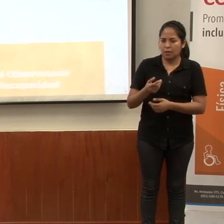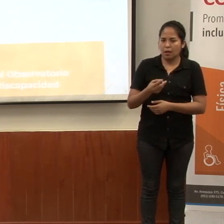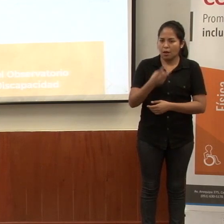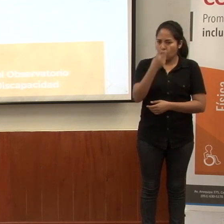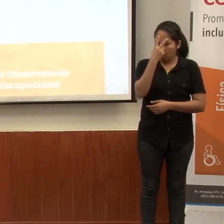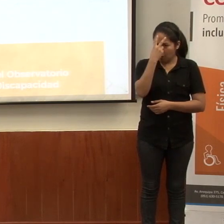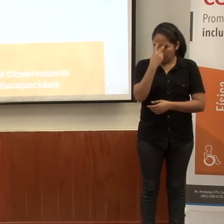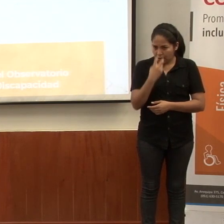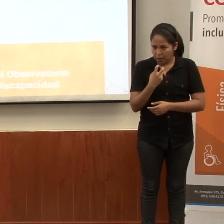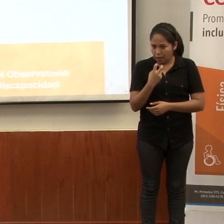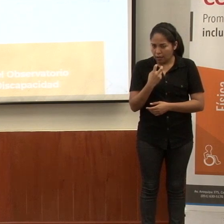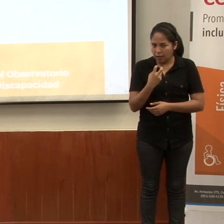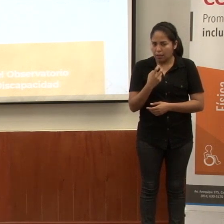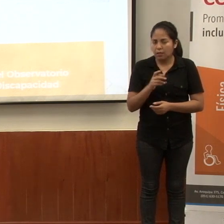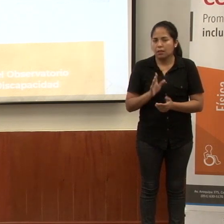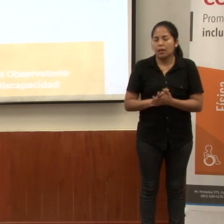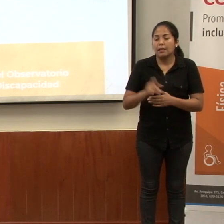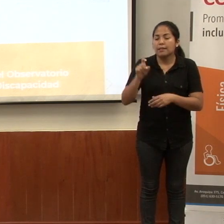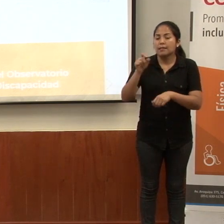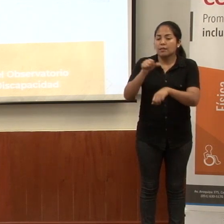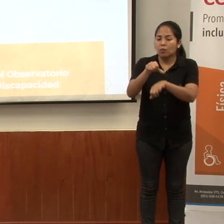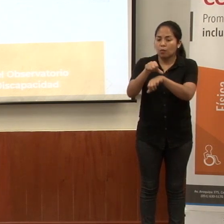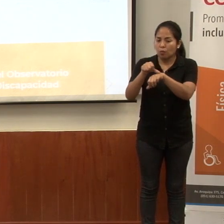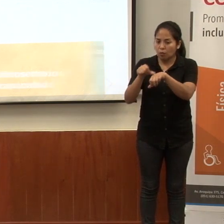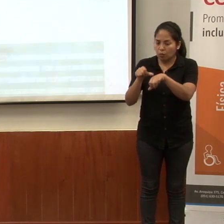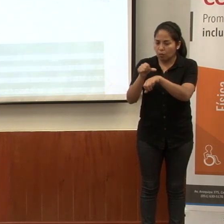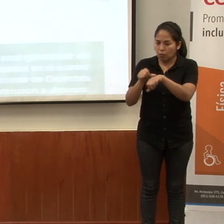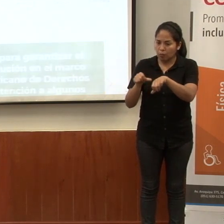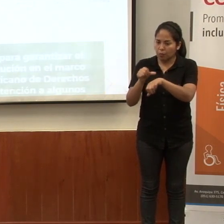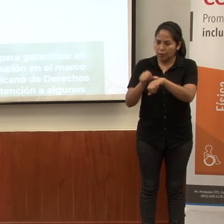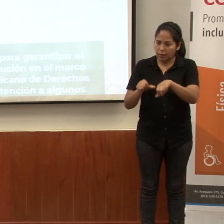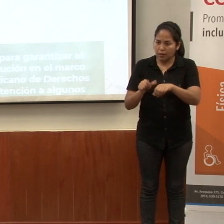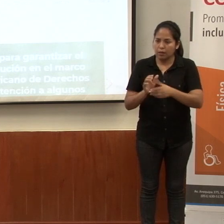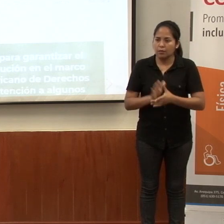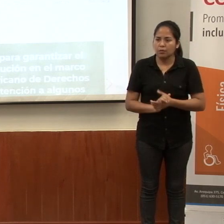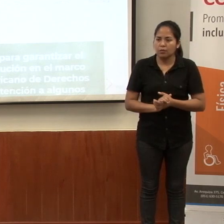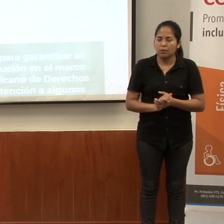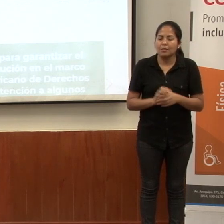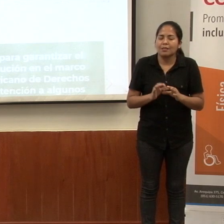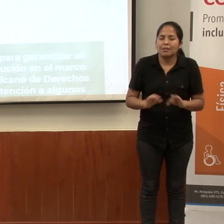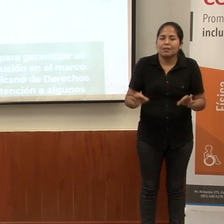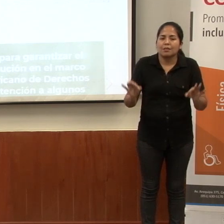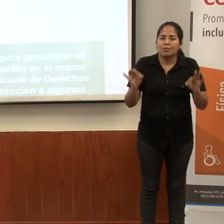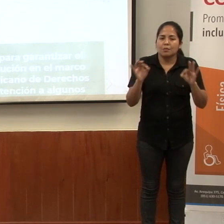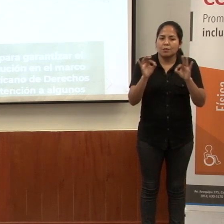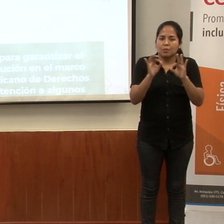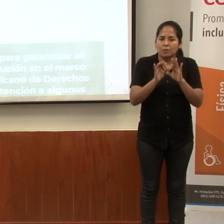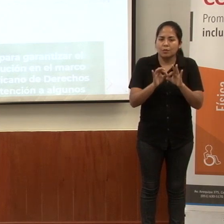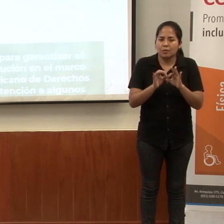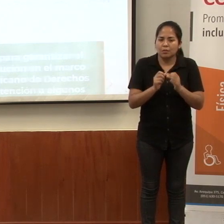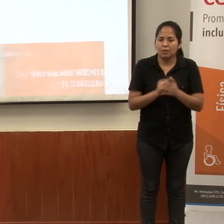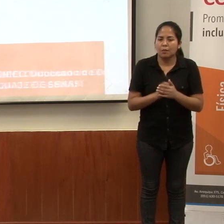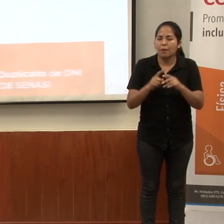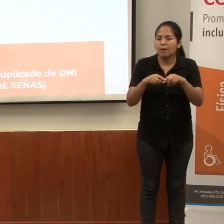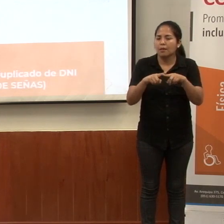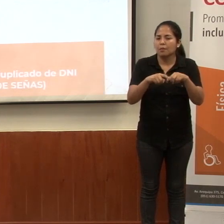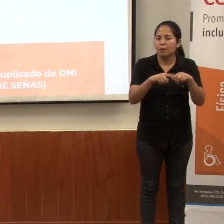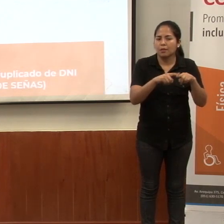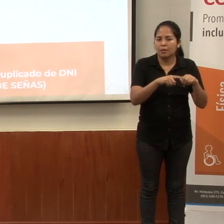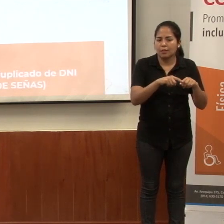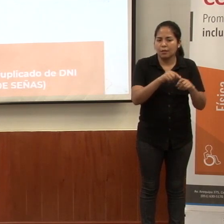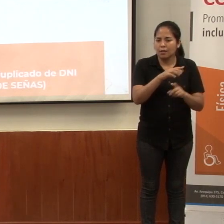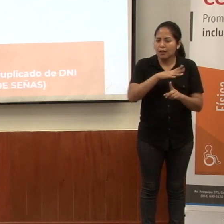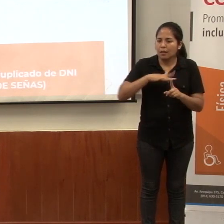que ser operado, intervenido para ver si la intervención. O sea, no se olviden que el entorno es el que contribuye mucho en la